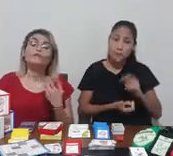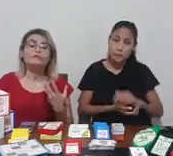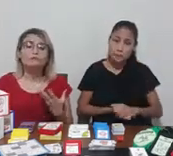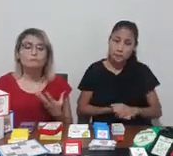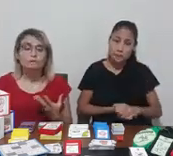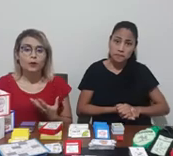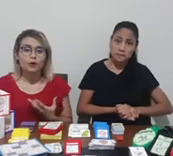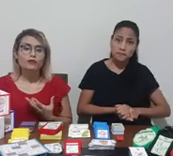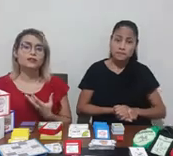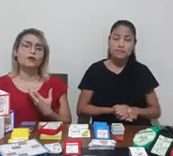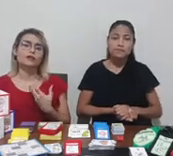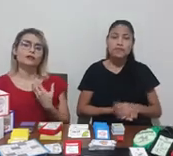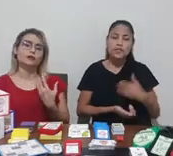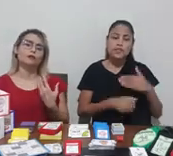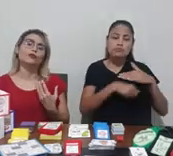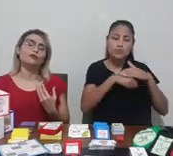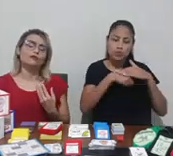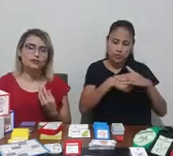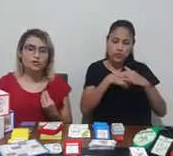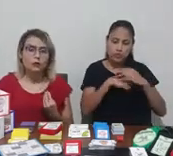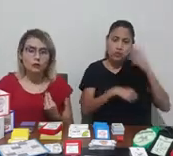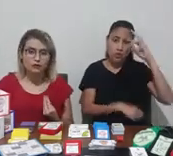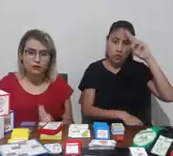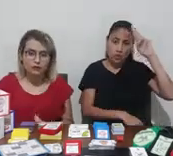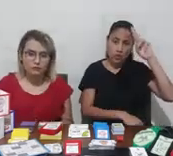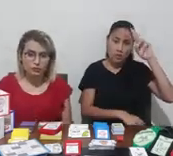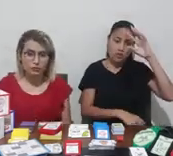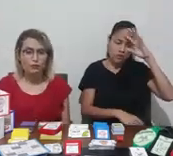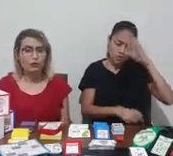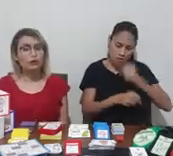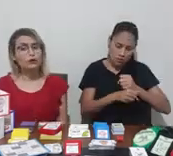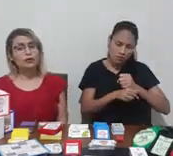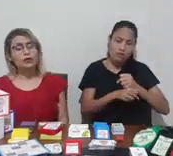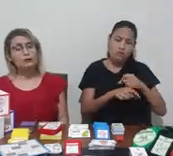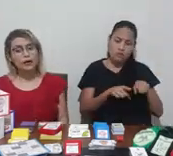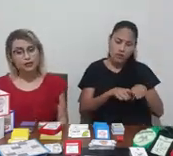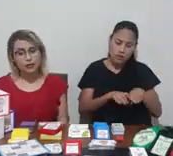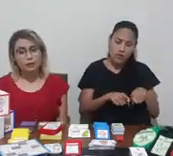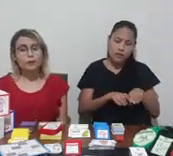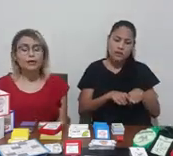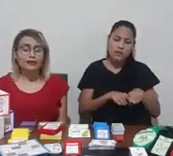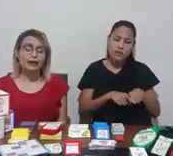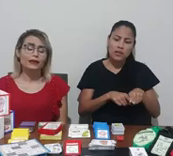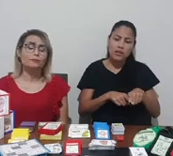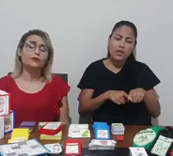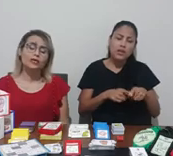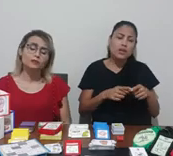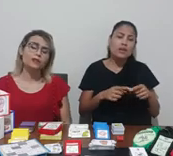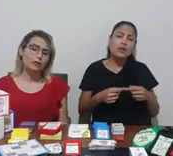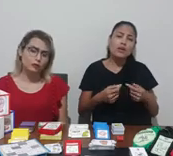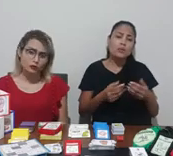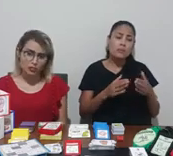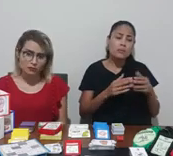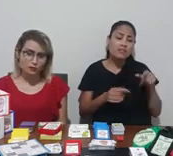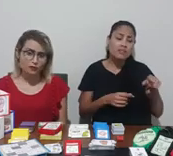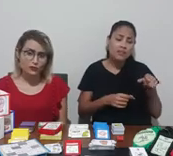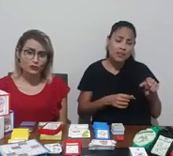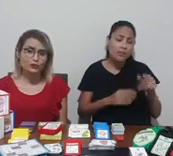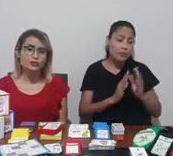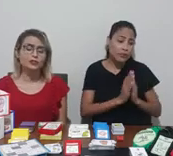Eu conversei com a diretora, conversei com a coordenação da escola e passei para que ela pudesse passar para os